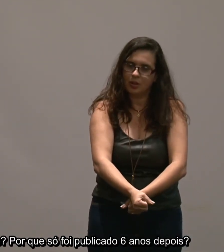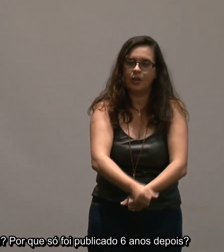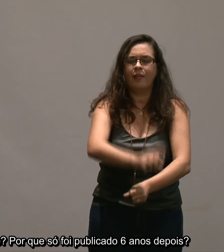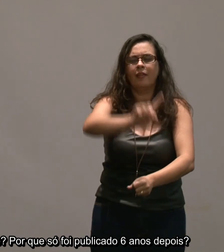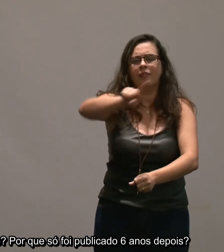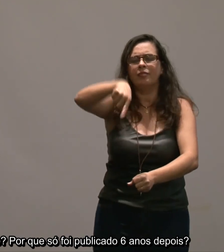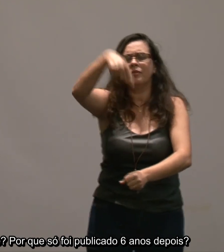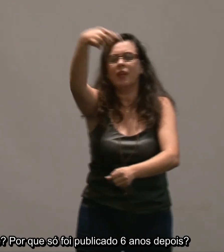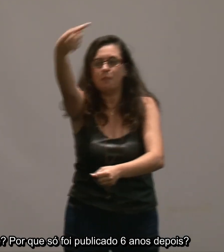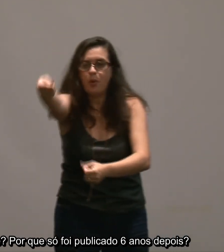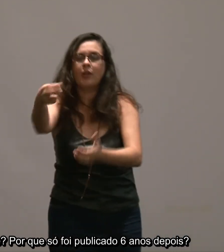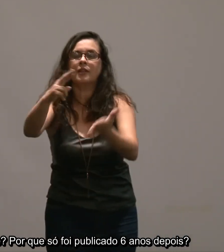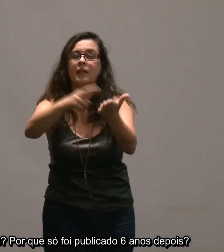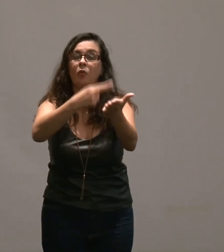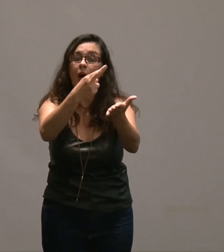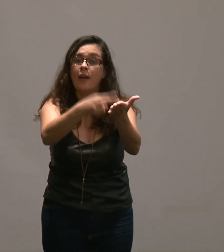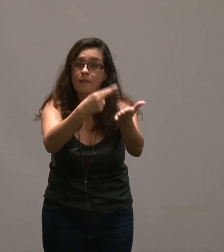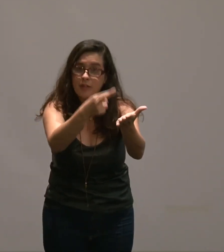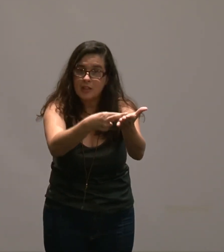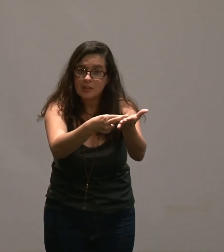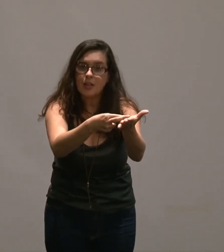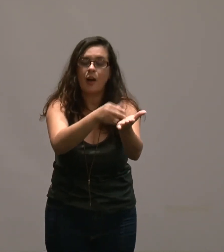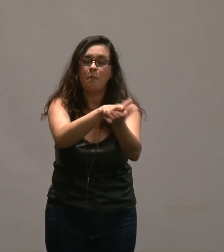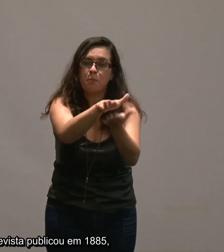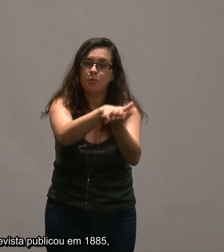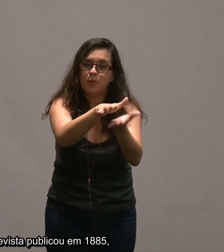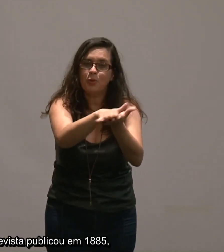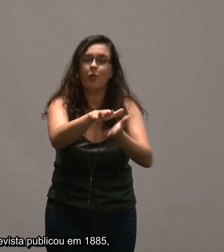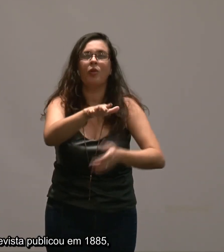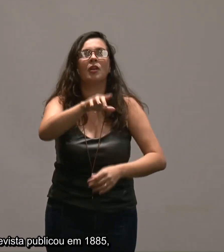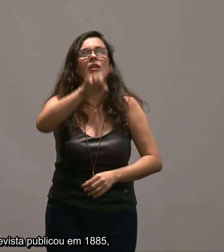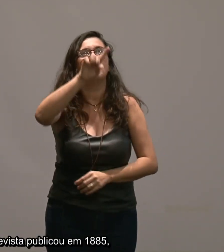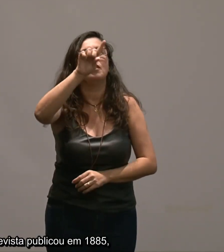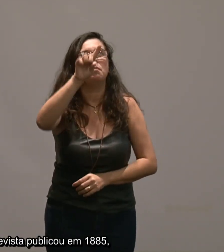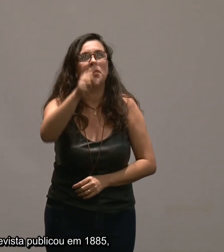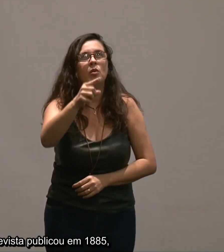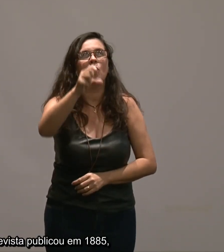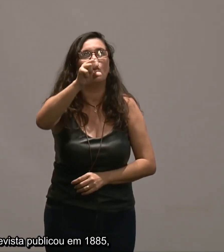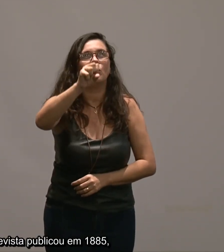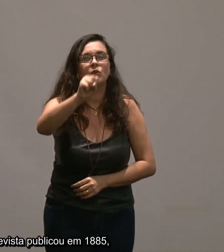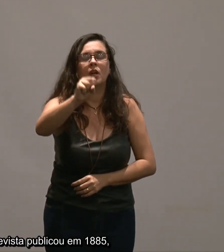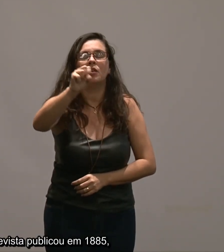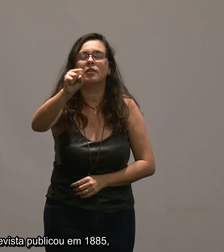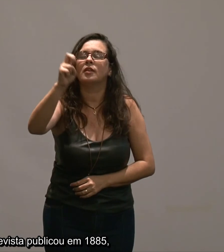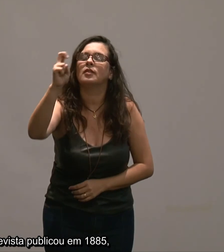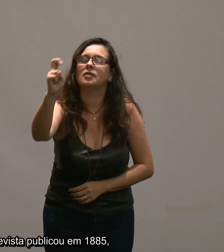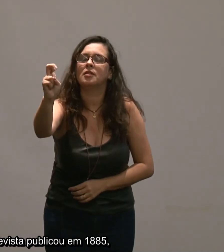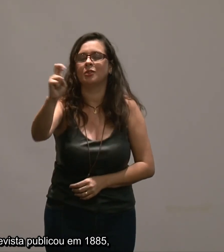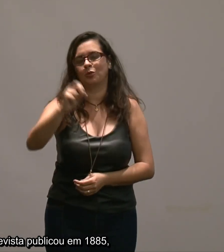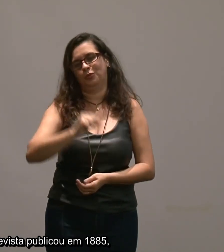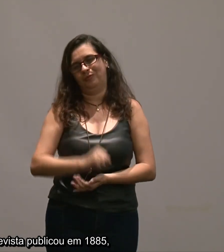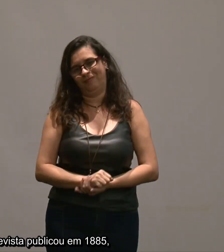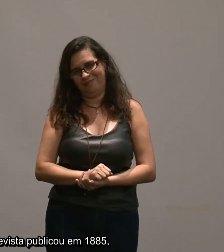seis anos depois? uma revista publicou em 1885